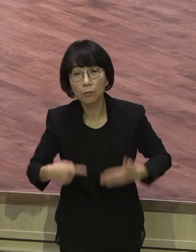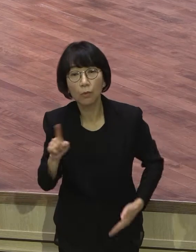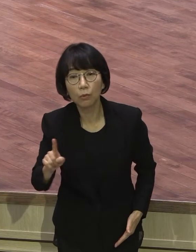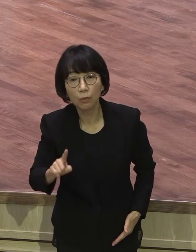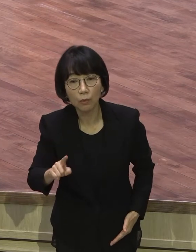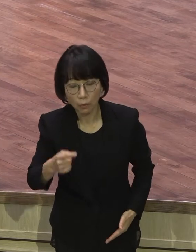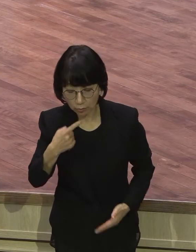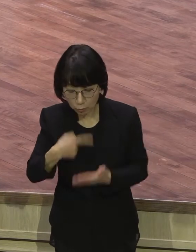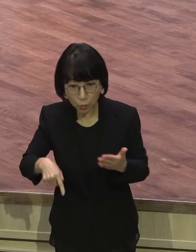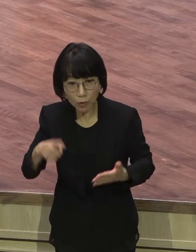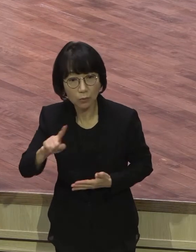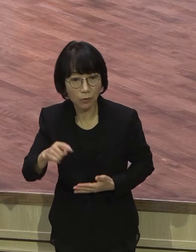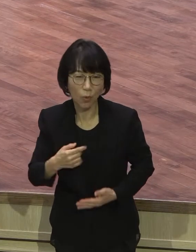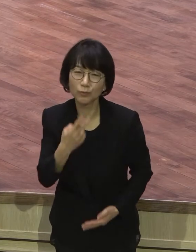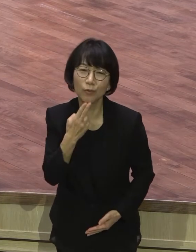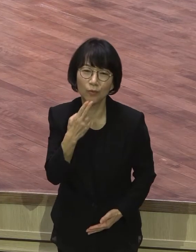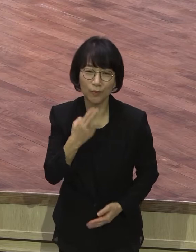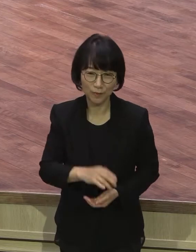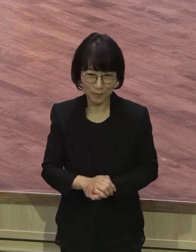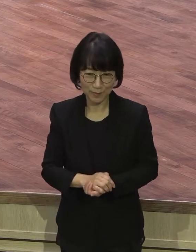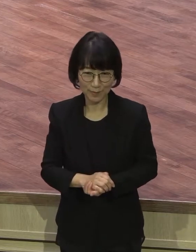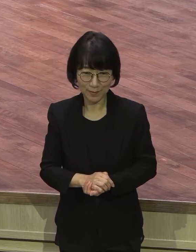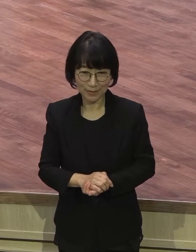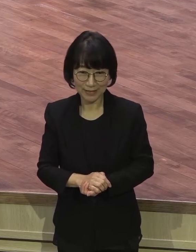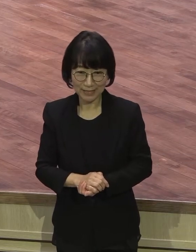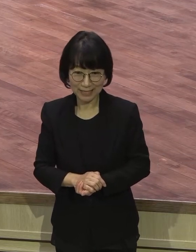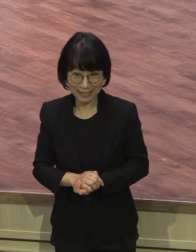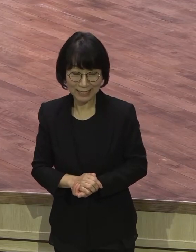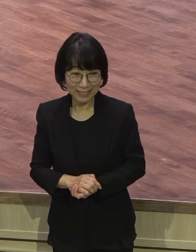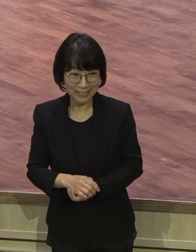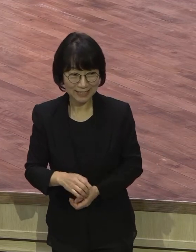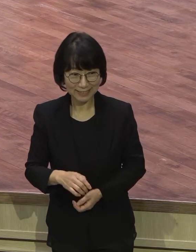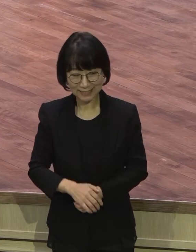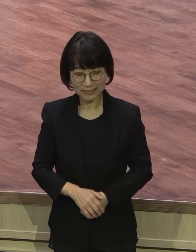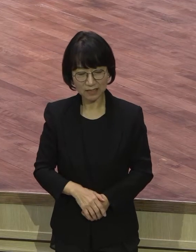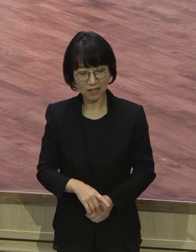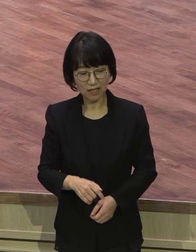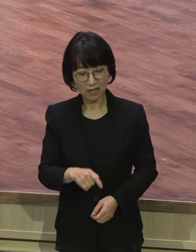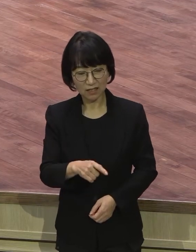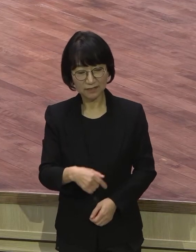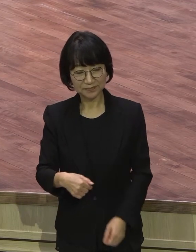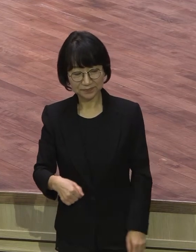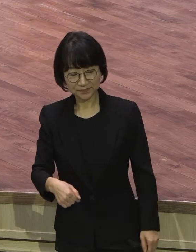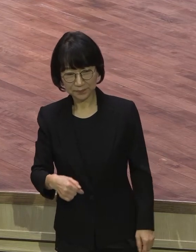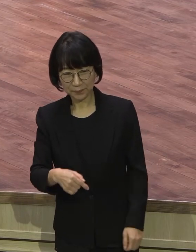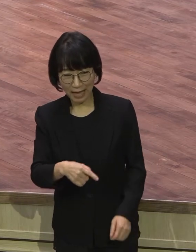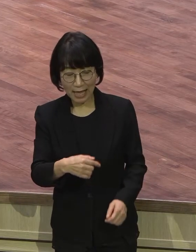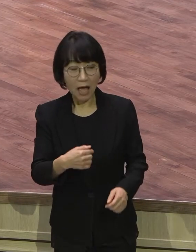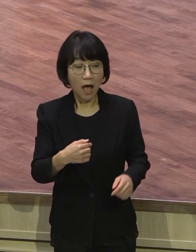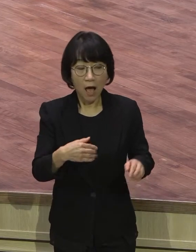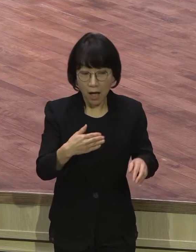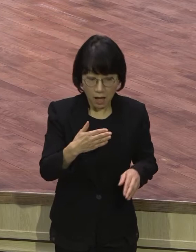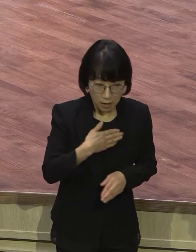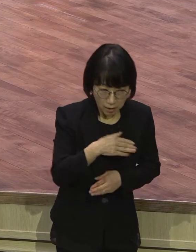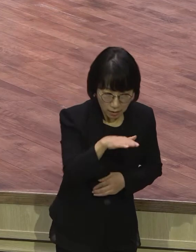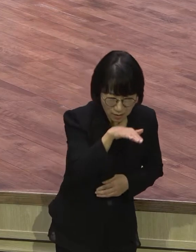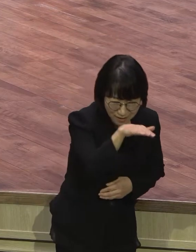있습니다. 용서하는 것. 내가 너를 용서한다 이렇게 하면 그게 용서가 아니에요. 또 그런 말이